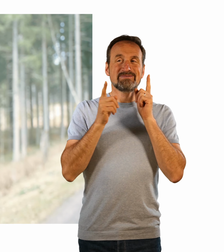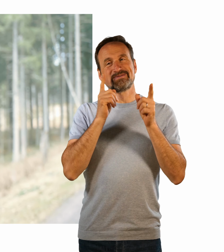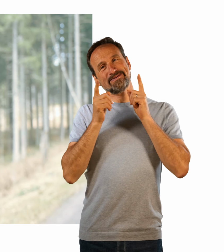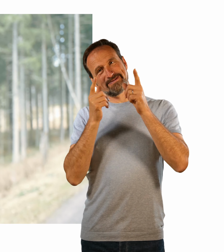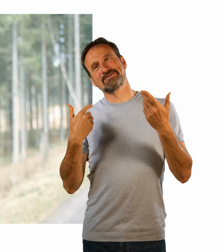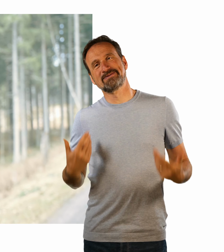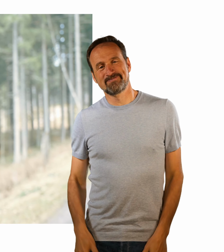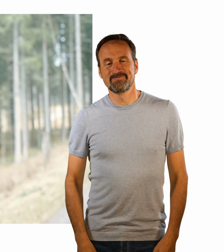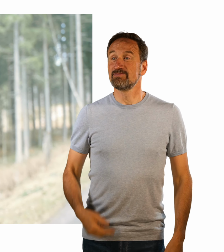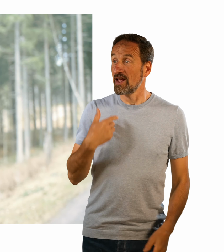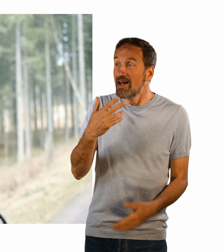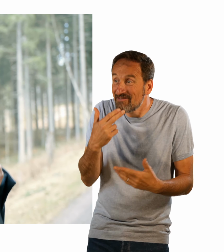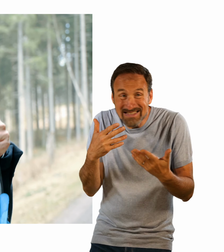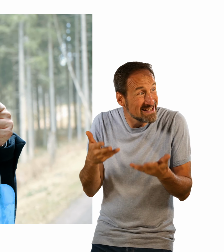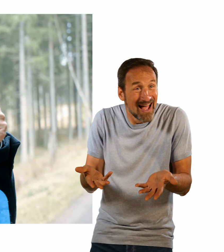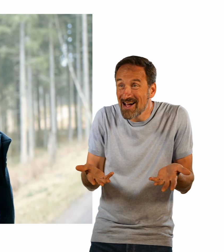schlecht, oder? Er Wasser.